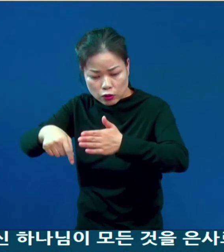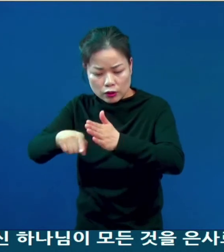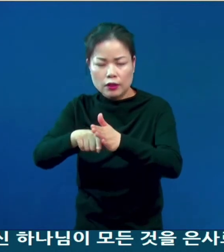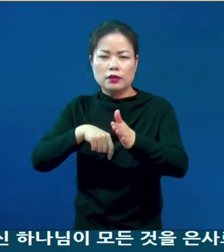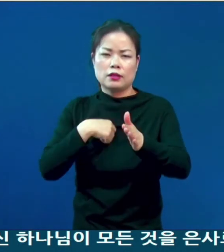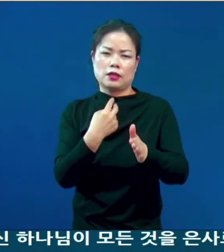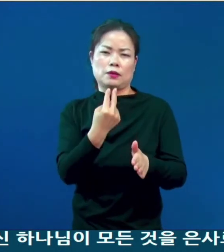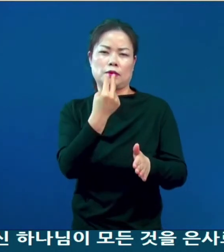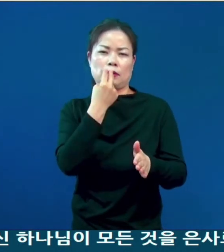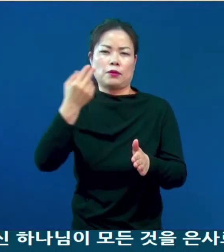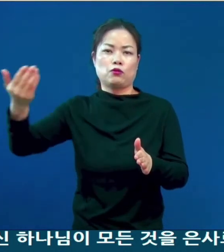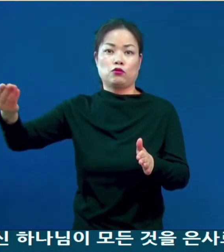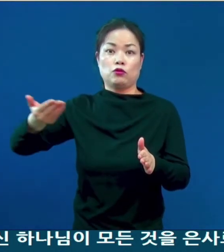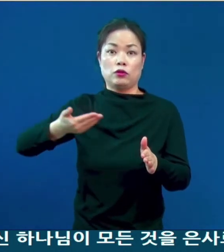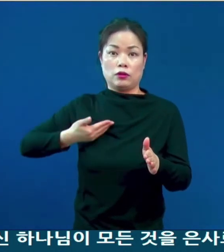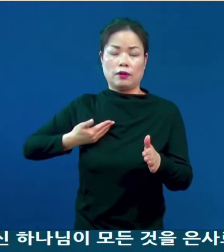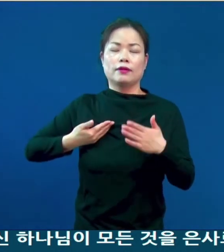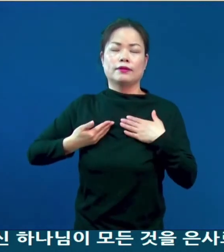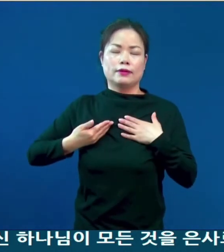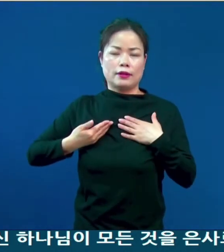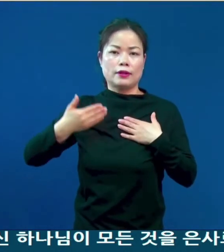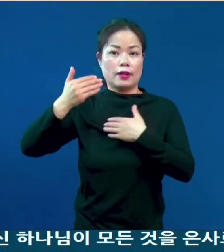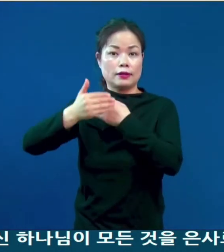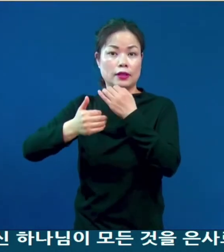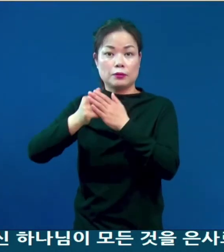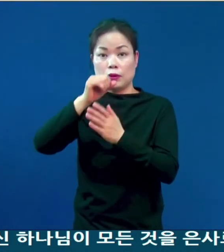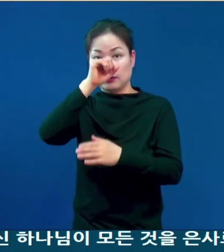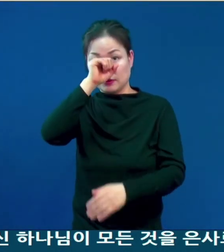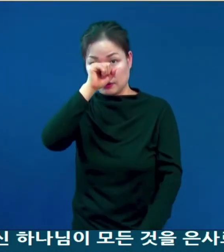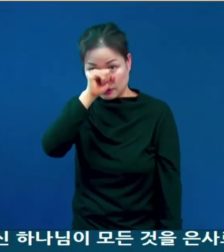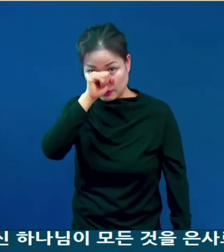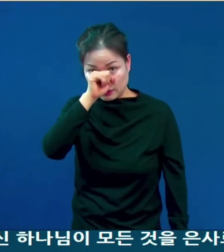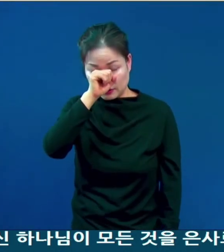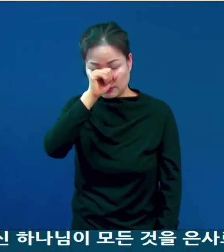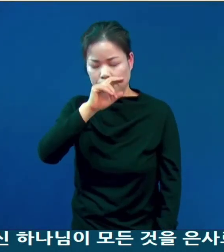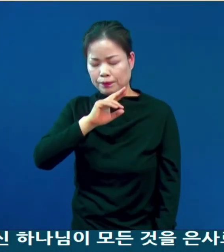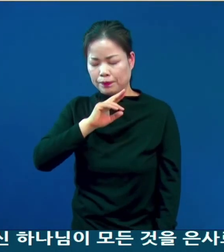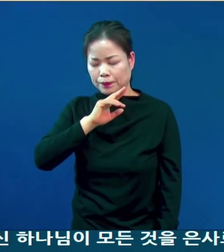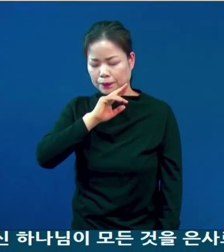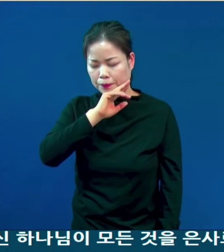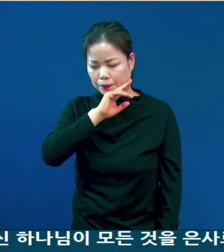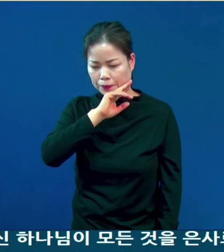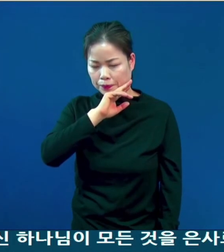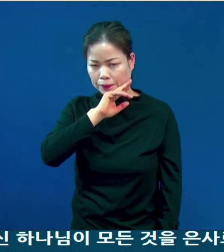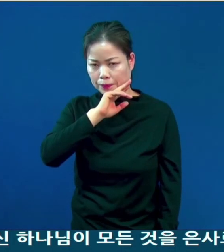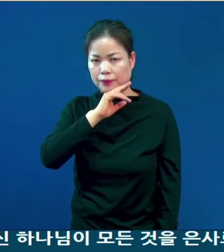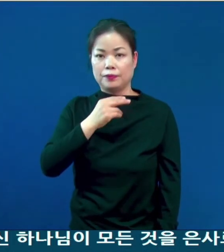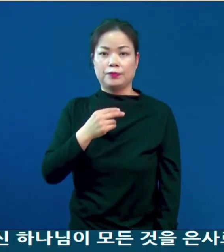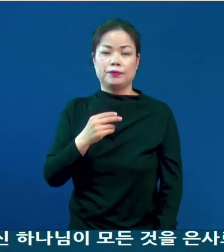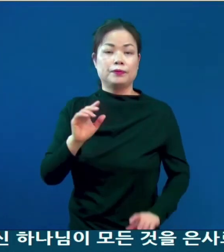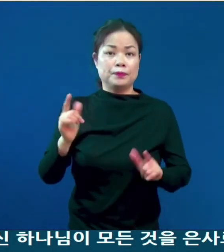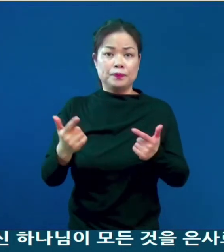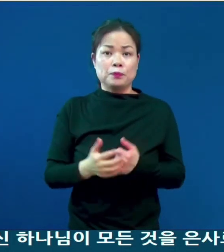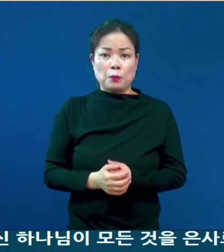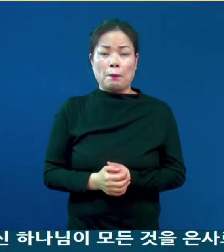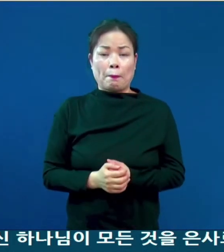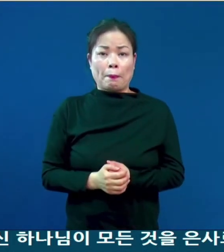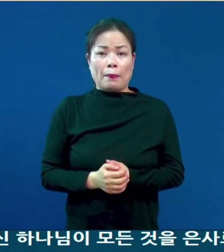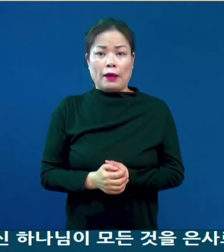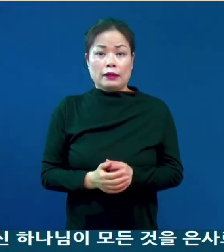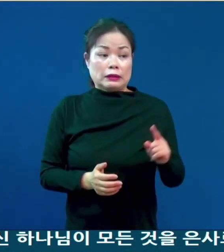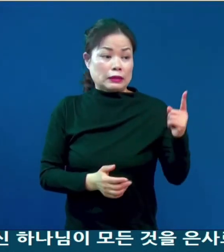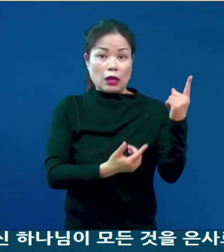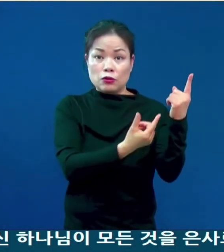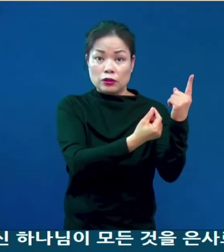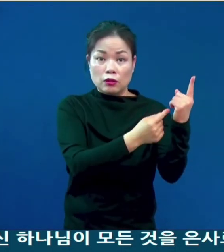자신의 생명을 주셨다면 나는 하나님의 선하심을 의심하지 않을 수 있어. 이런 고백을 할 수 있지 않겠습니까?